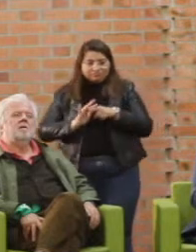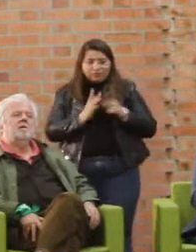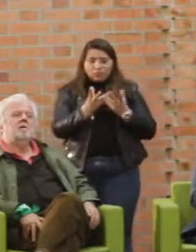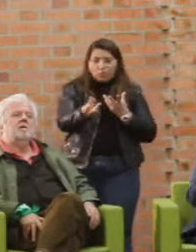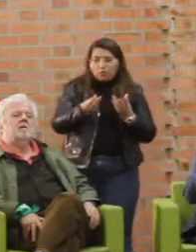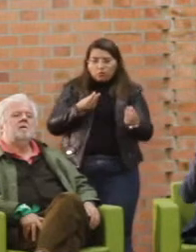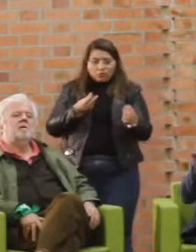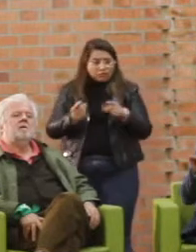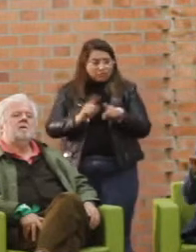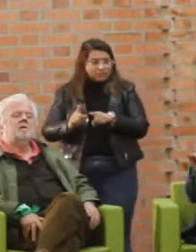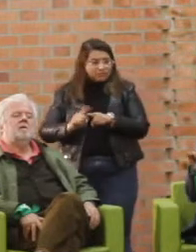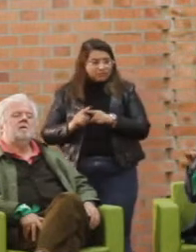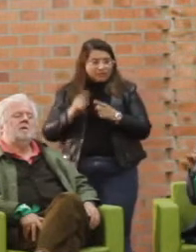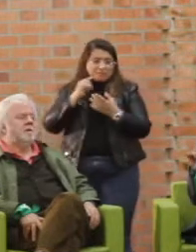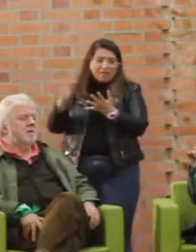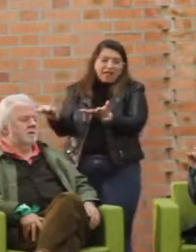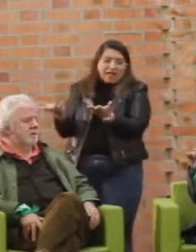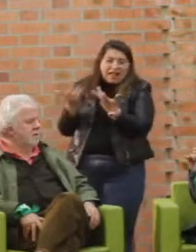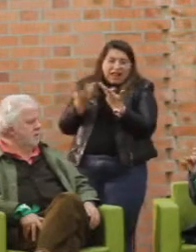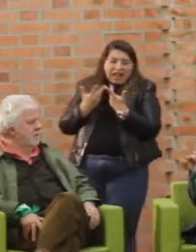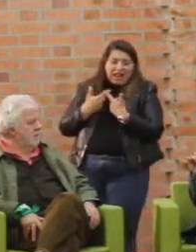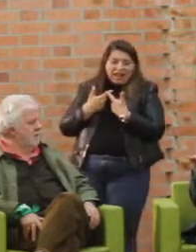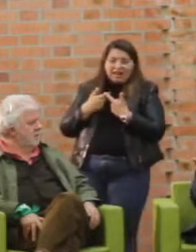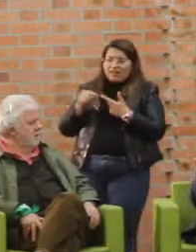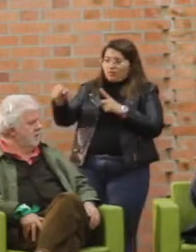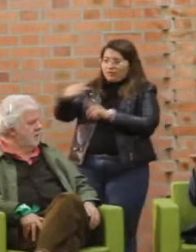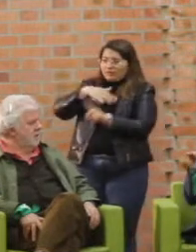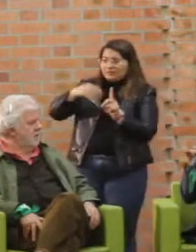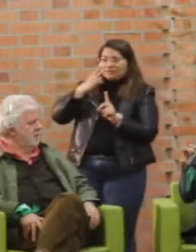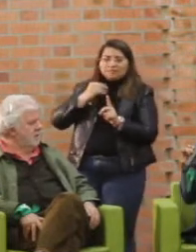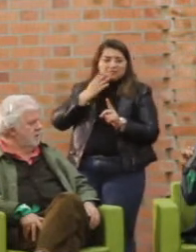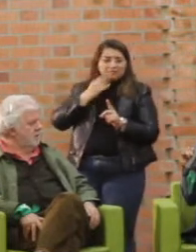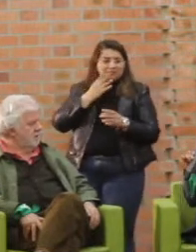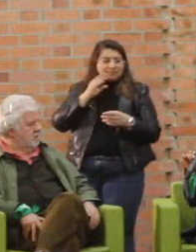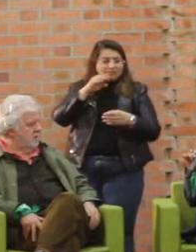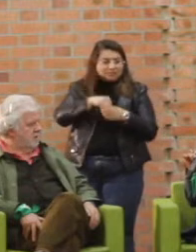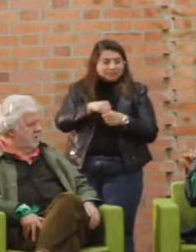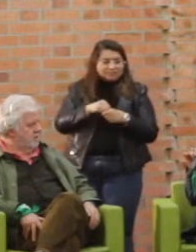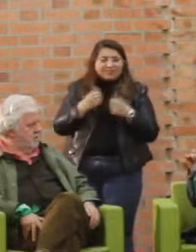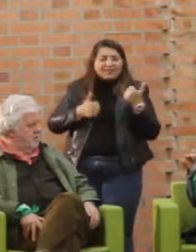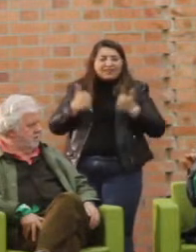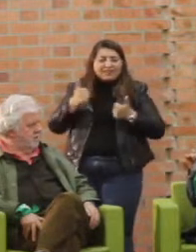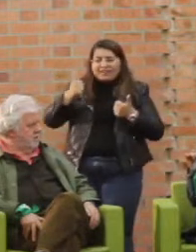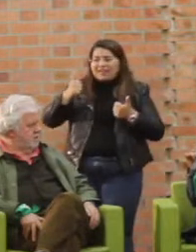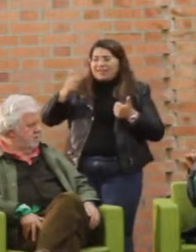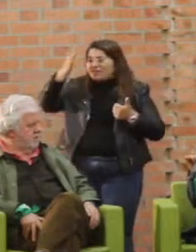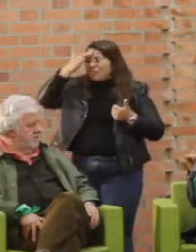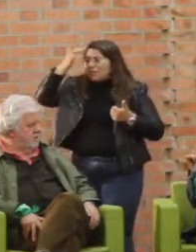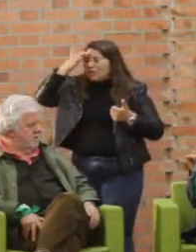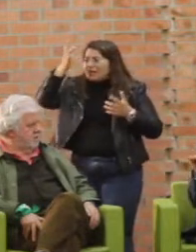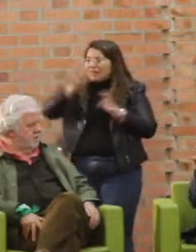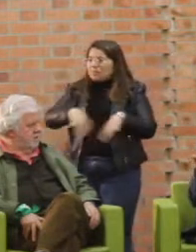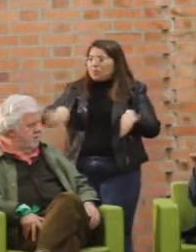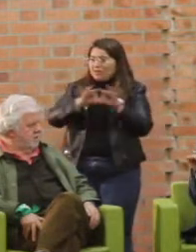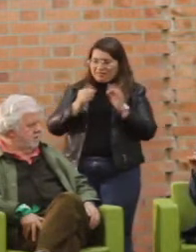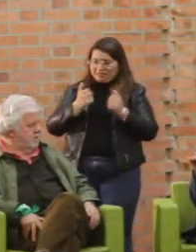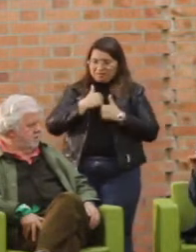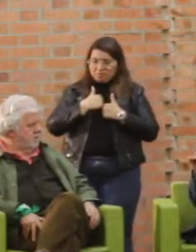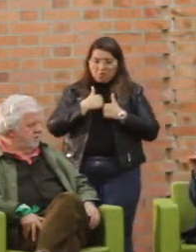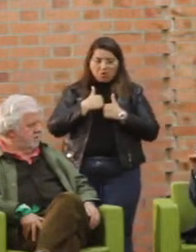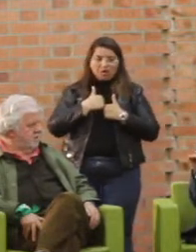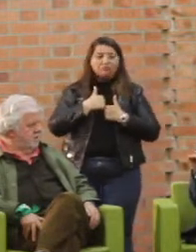grupos podrías decirnos desde ese lugar de enunciación que sentido tiene para ti